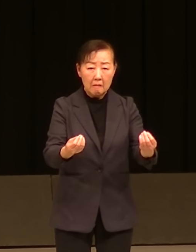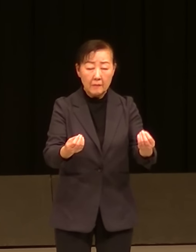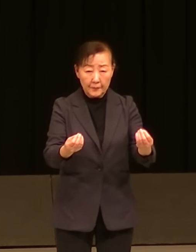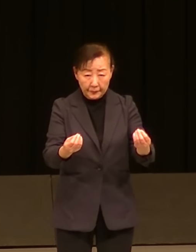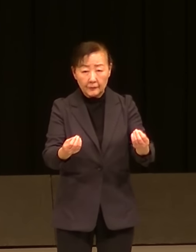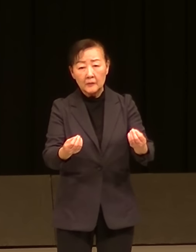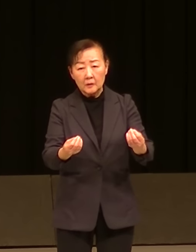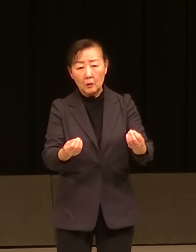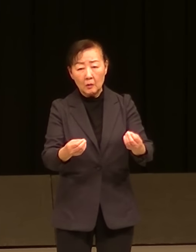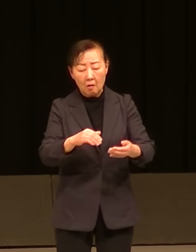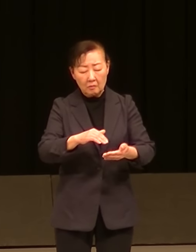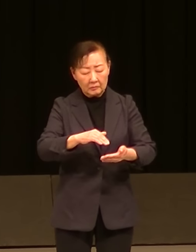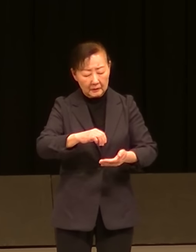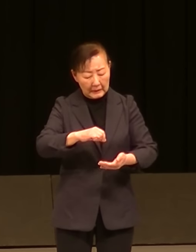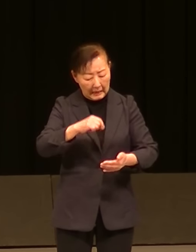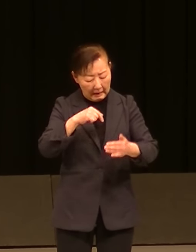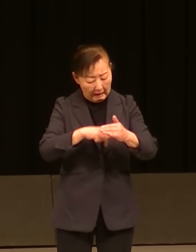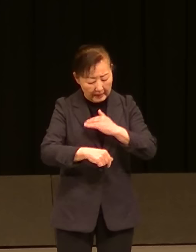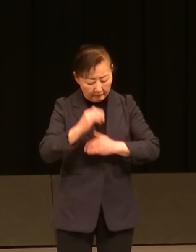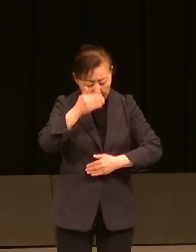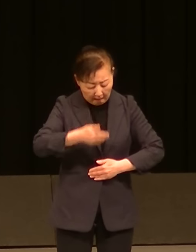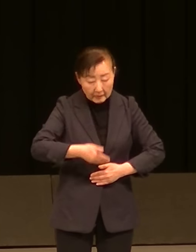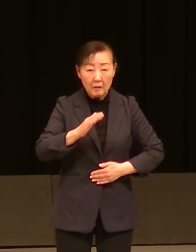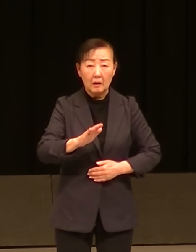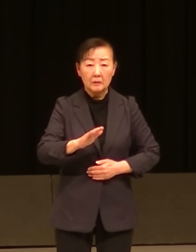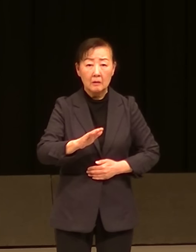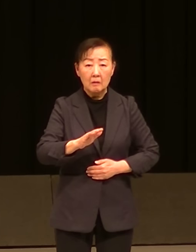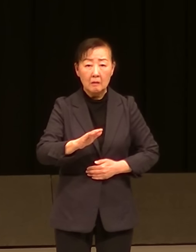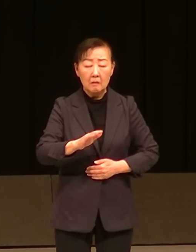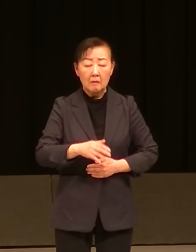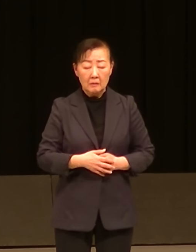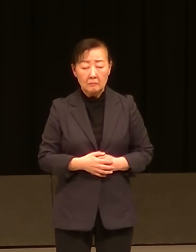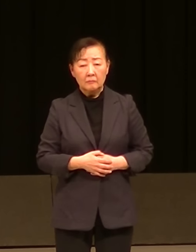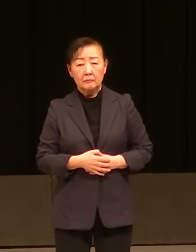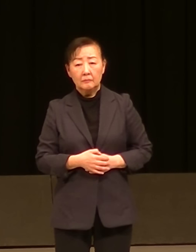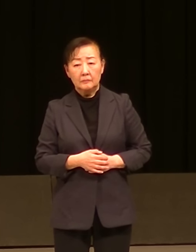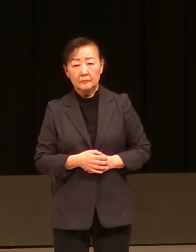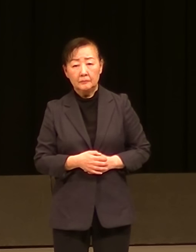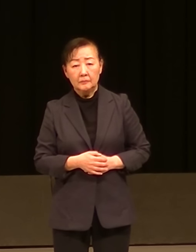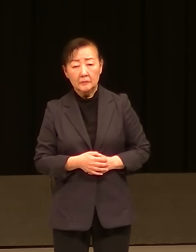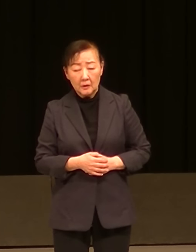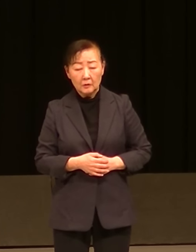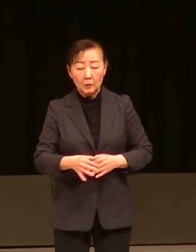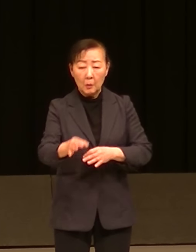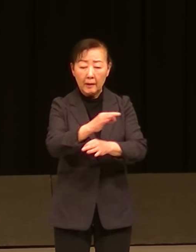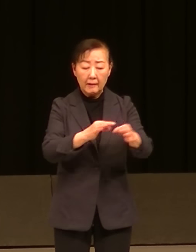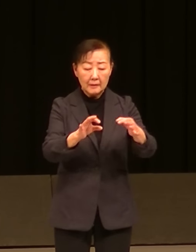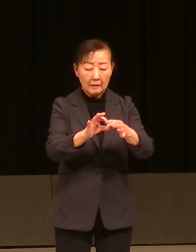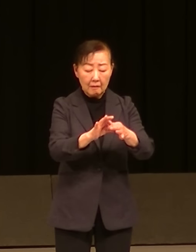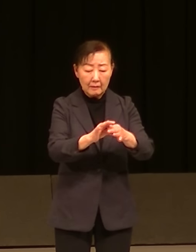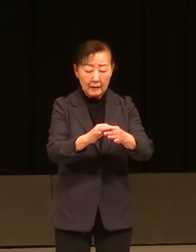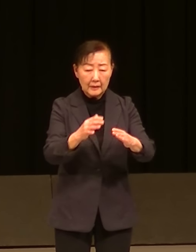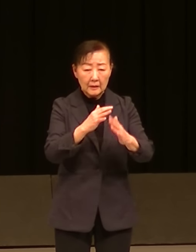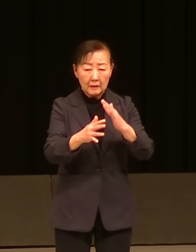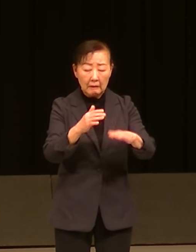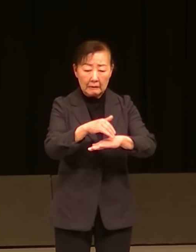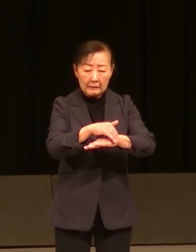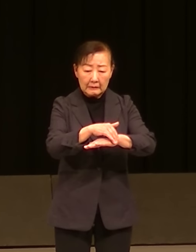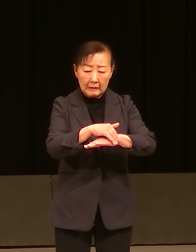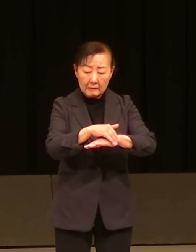という深い反省があったからで、まあ、ございます。じゃあその経済関係に戦略性を持ち